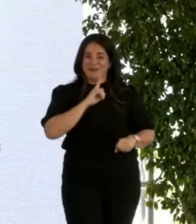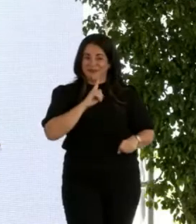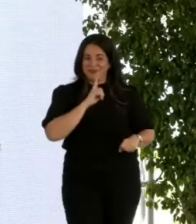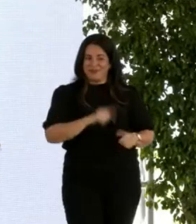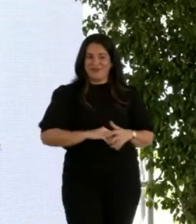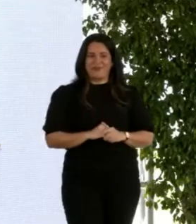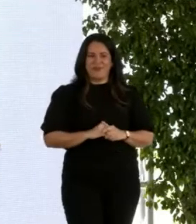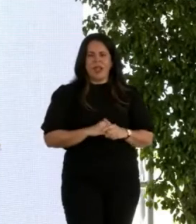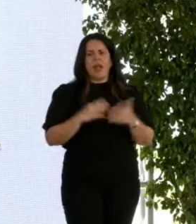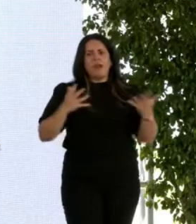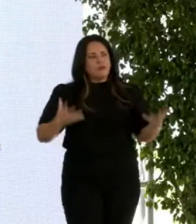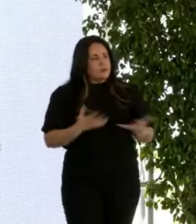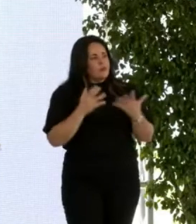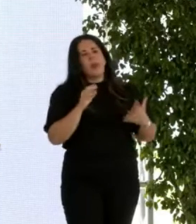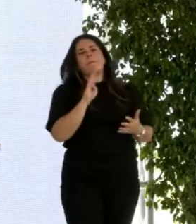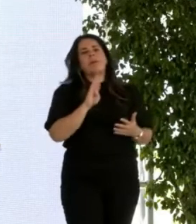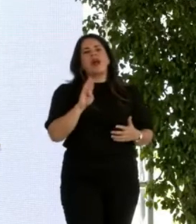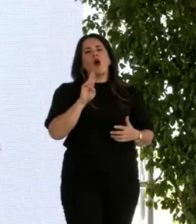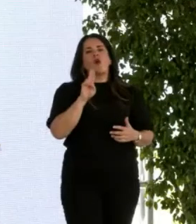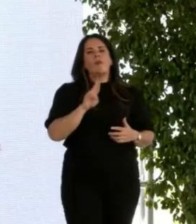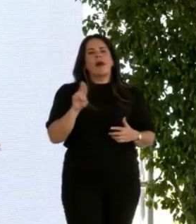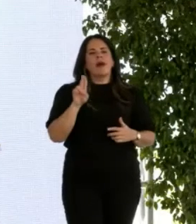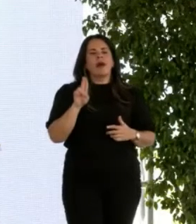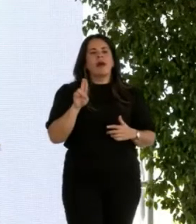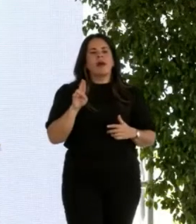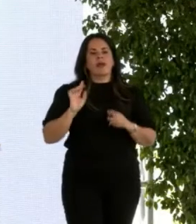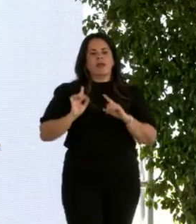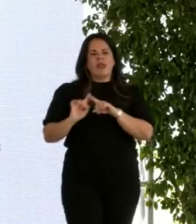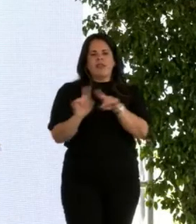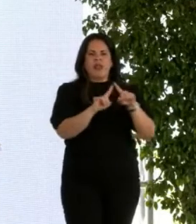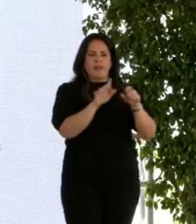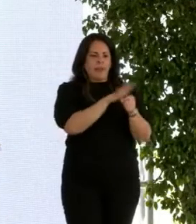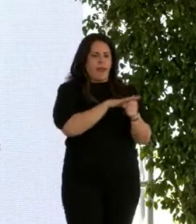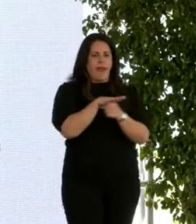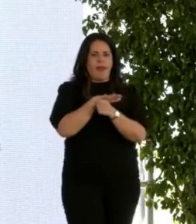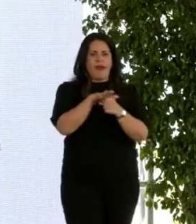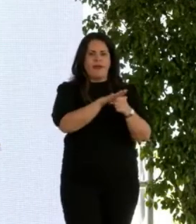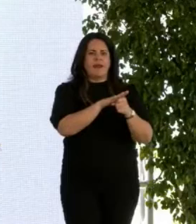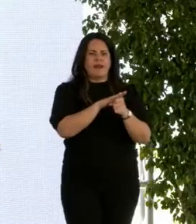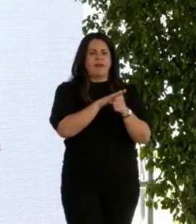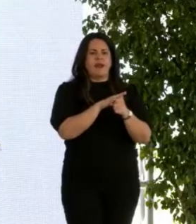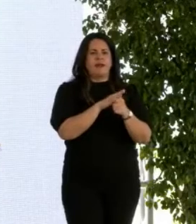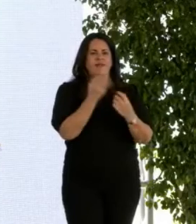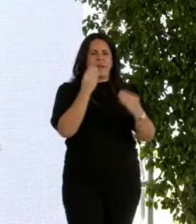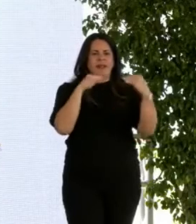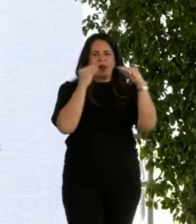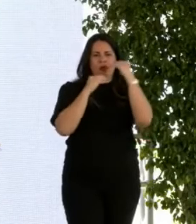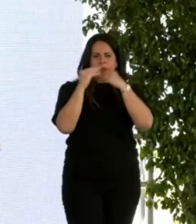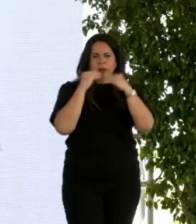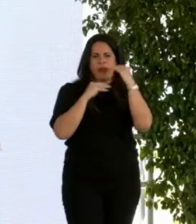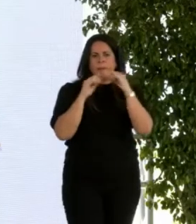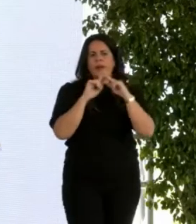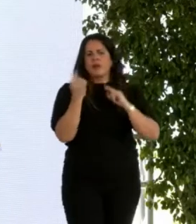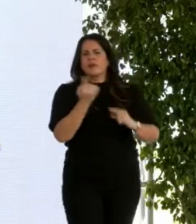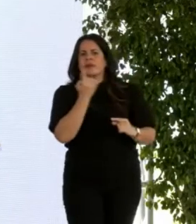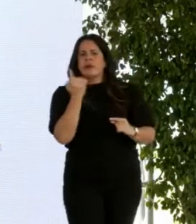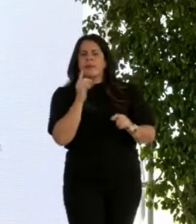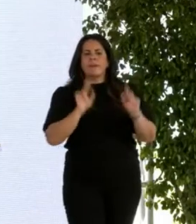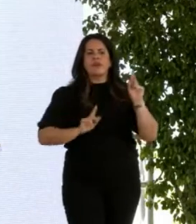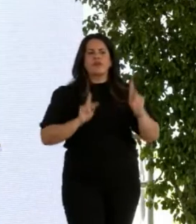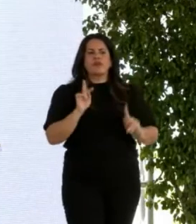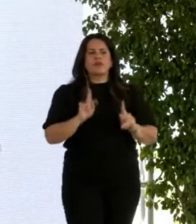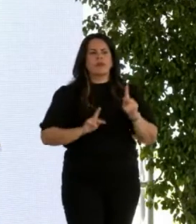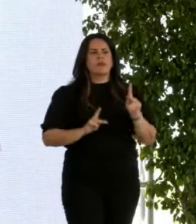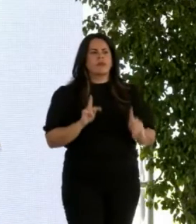aquí en la Bahía Urbana van a haber diversos espacios de la gastronomía, siempre con locales,